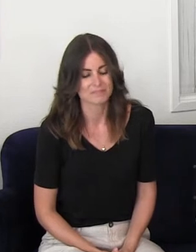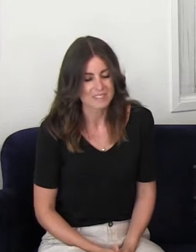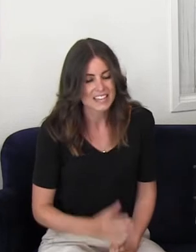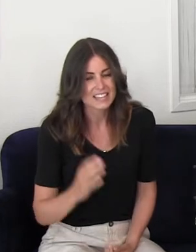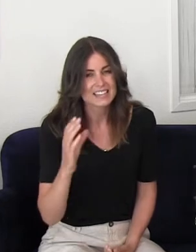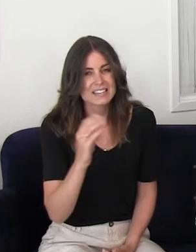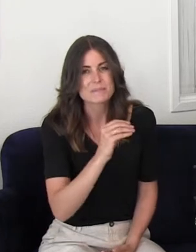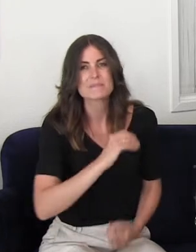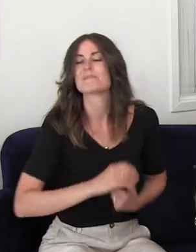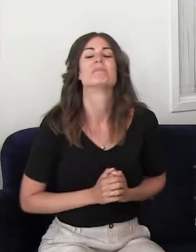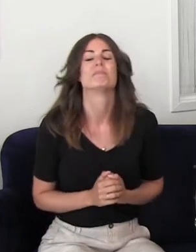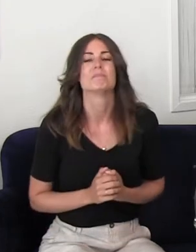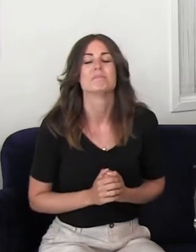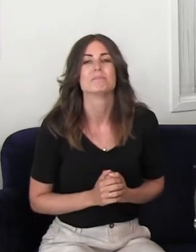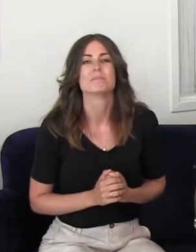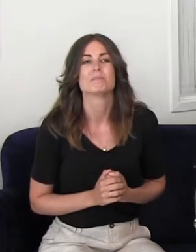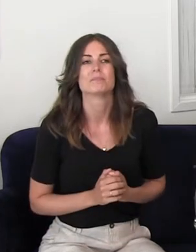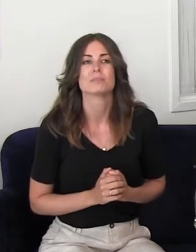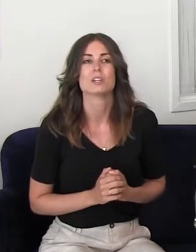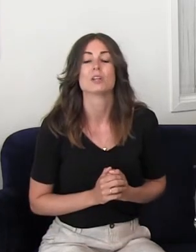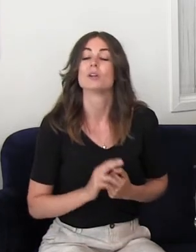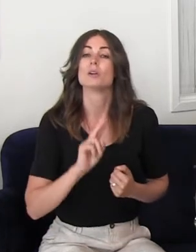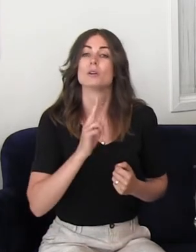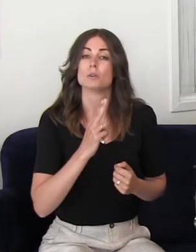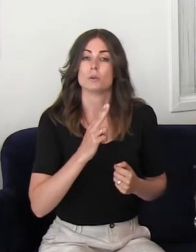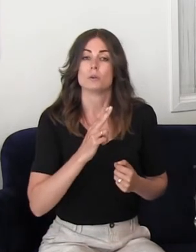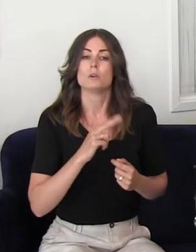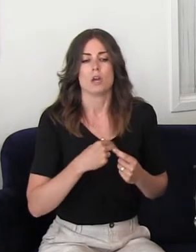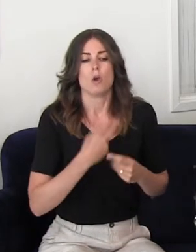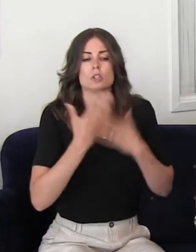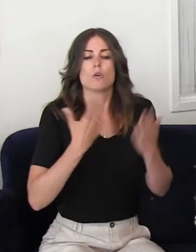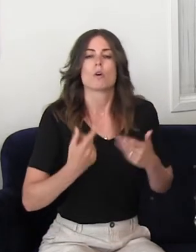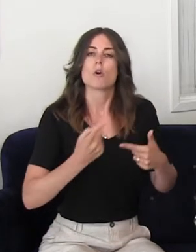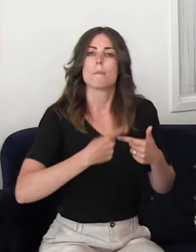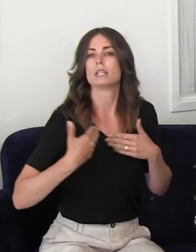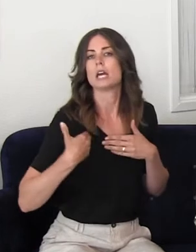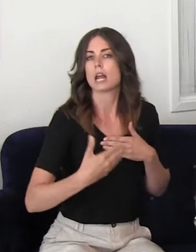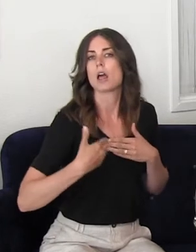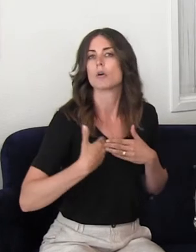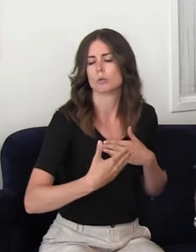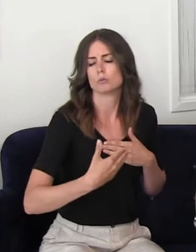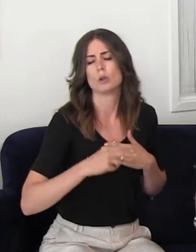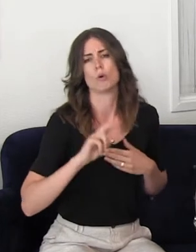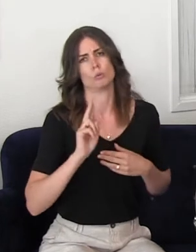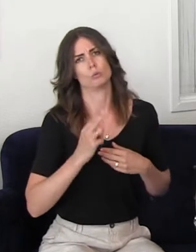Yes, nu ska det bli några låtar som handlar om relationer. Och i dessa